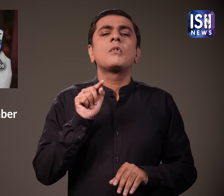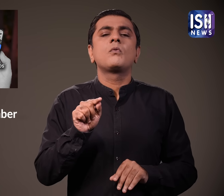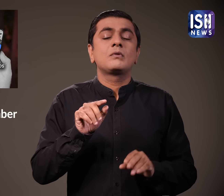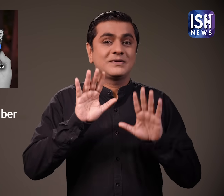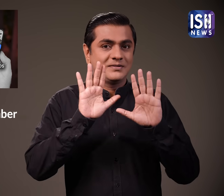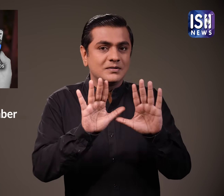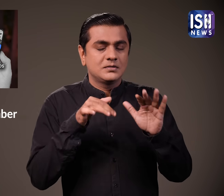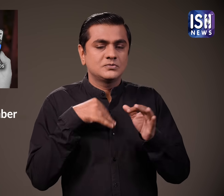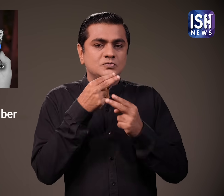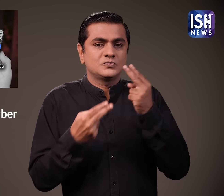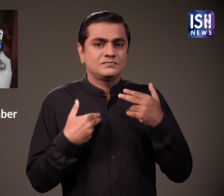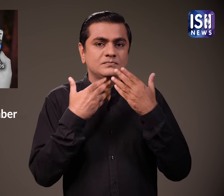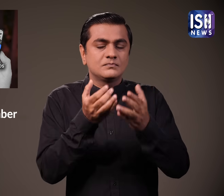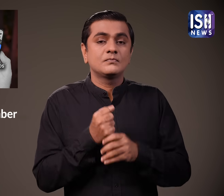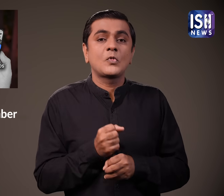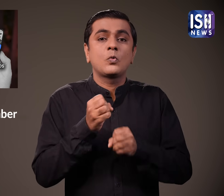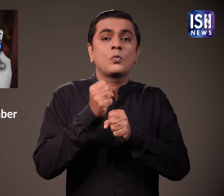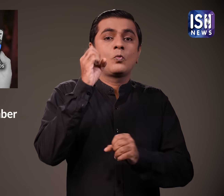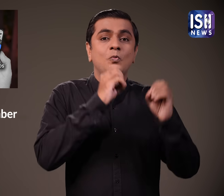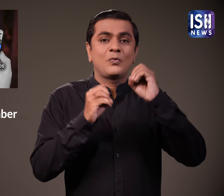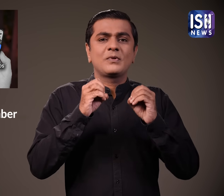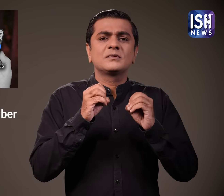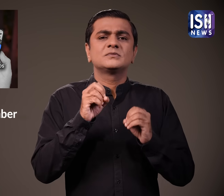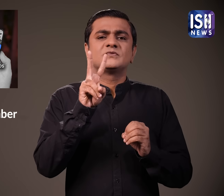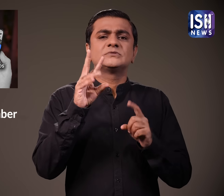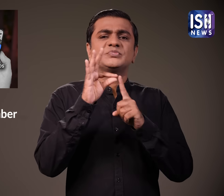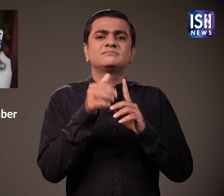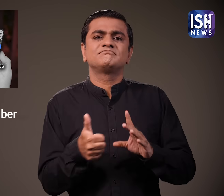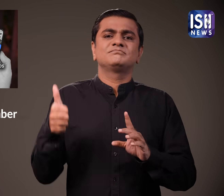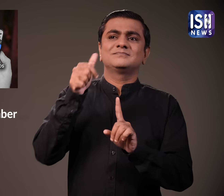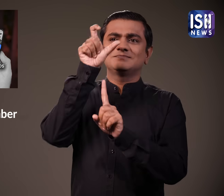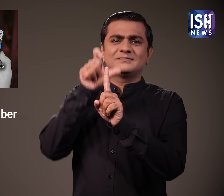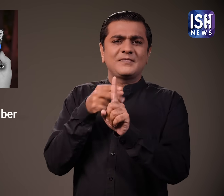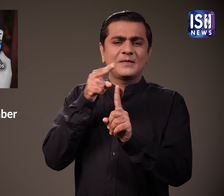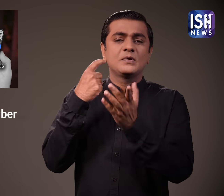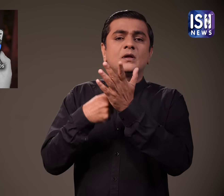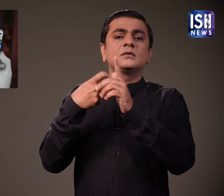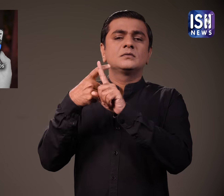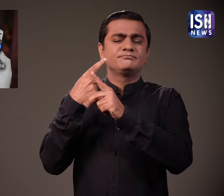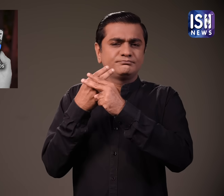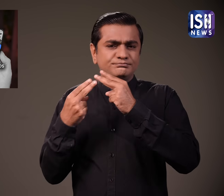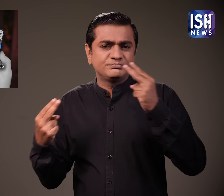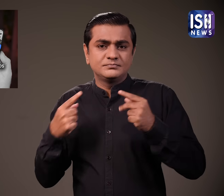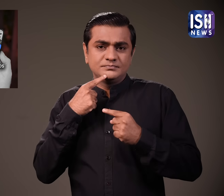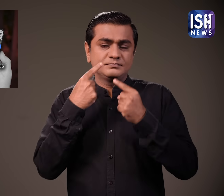यहाँ पूरी कहानी है गूगल में प्रोड़क्ट मैनेजमेंट के उपाद्यक शुरूत कृचली ने कहा